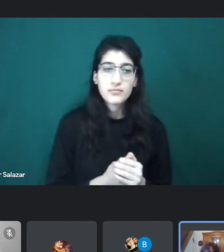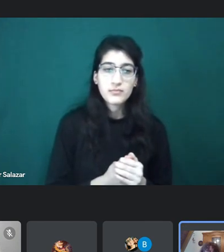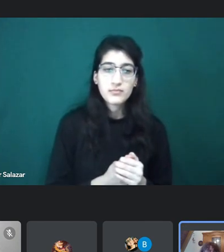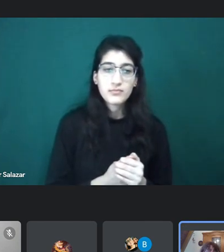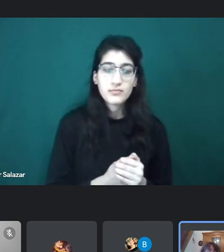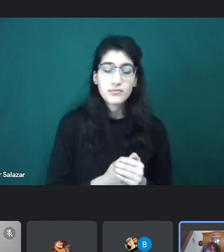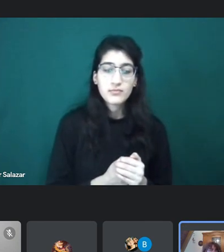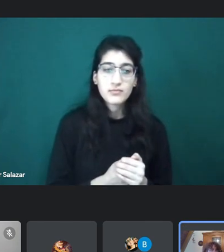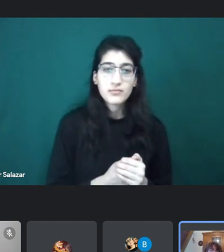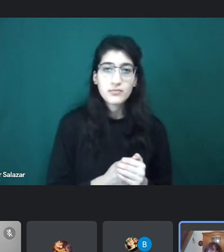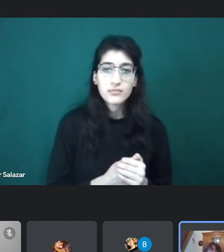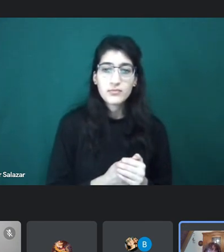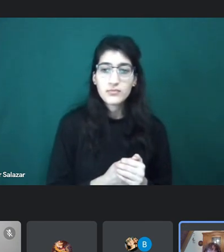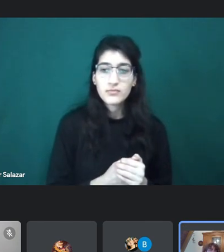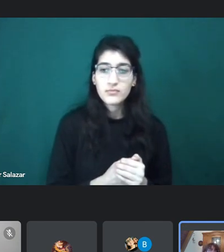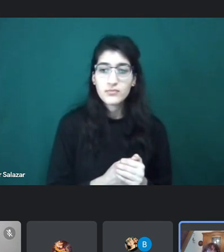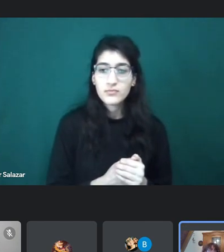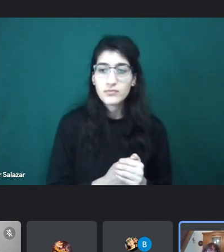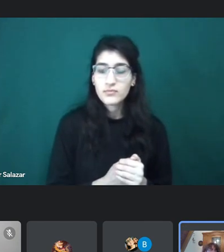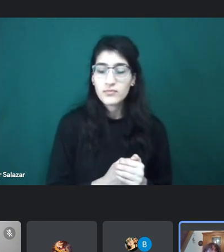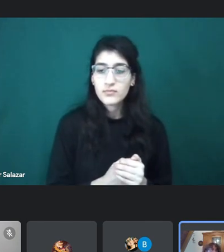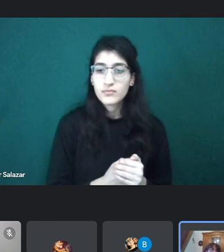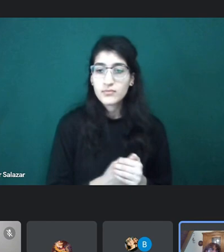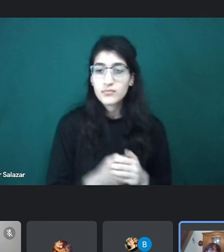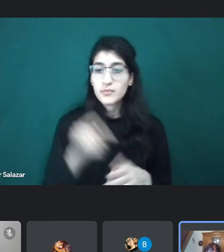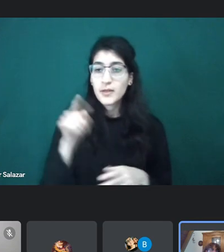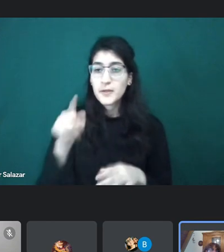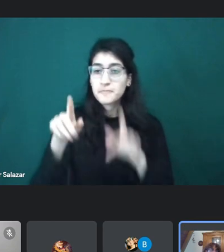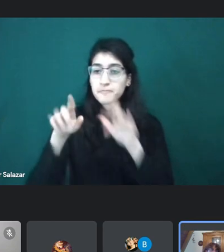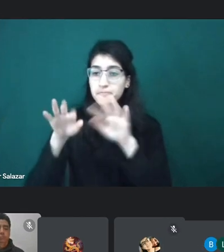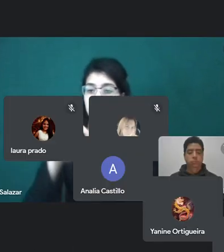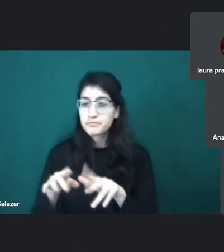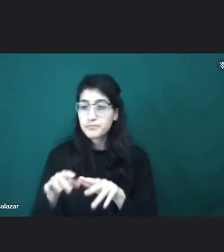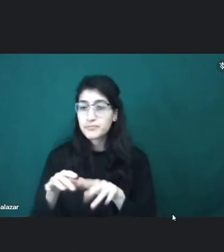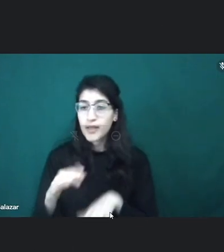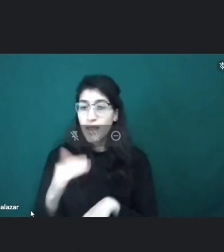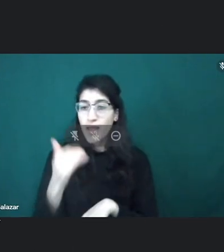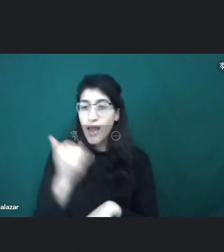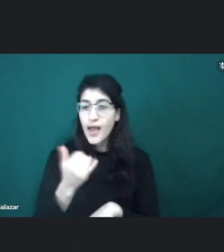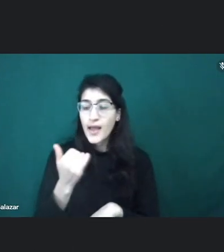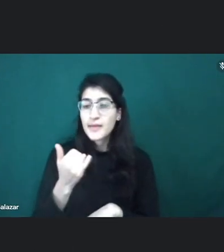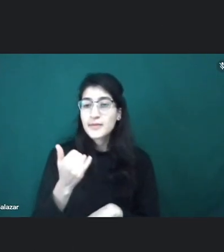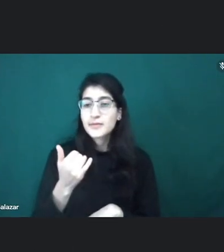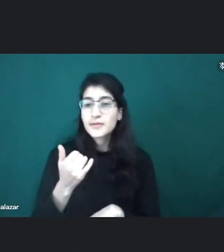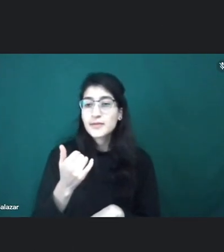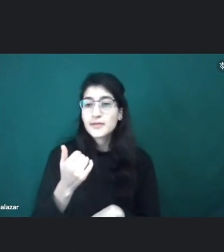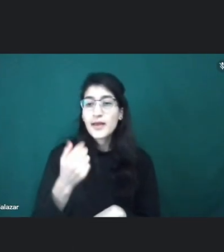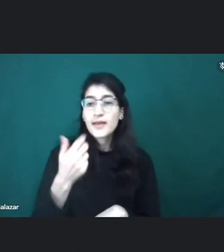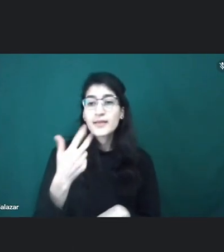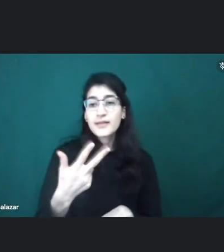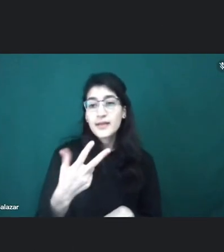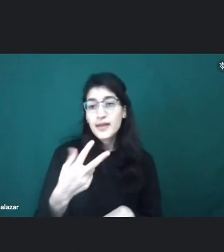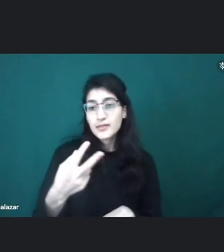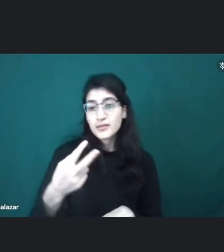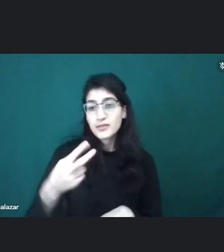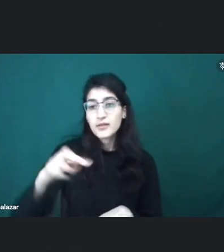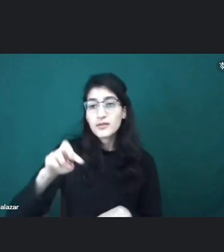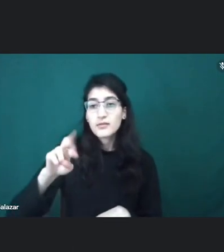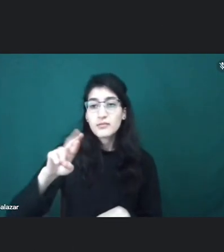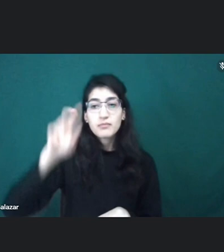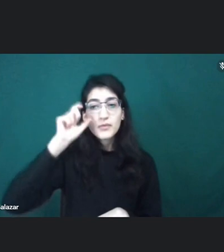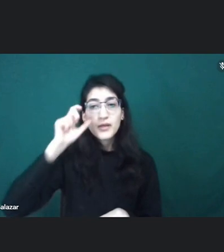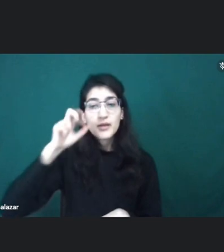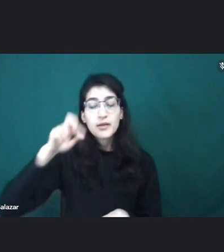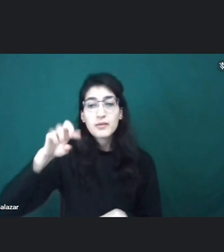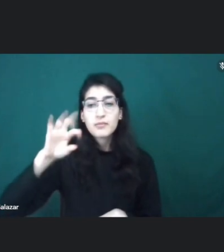yo ahí les puse en el chat que hay tres preposiciones que se traducen entre among, amongst, con